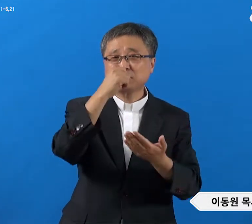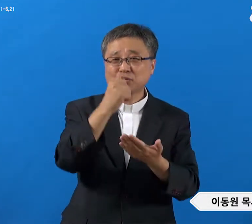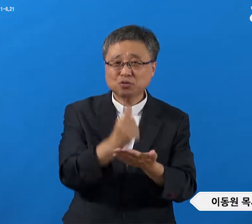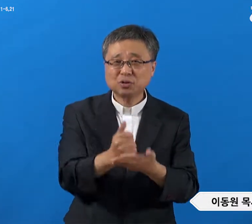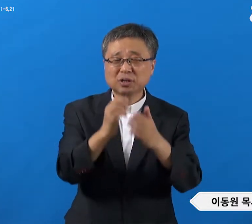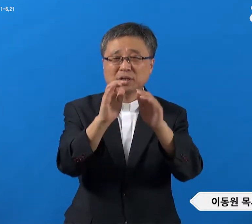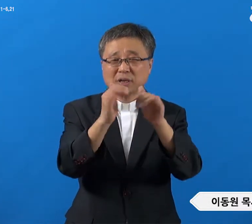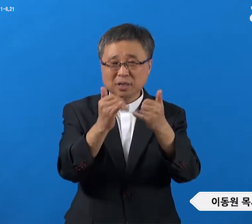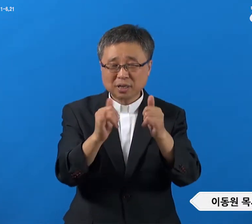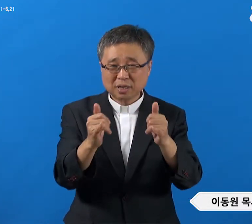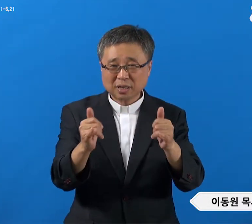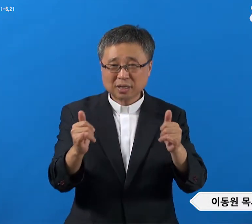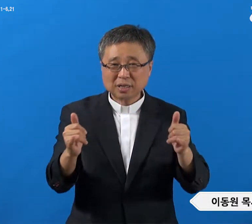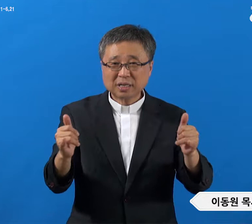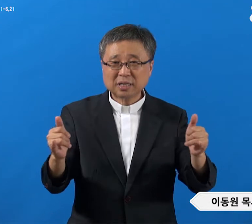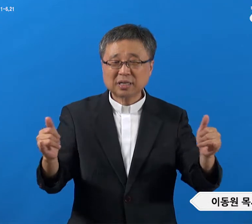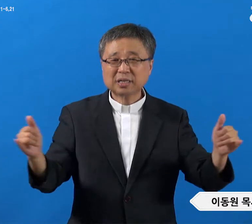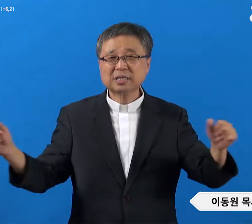같은